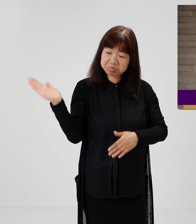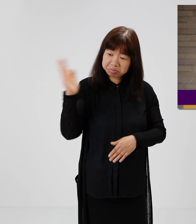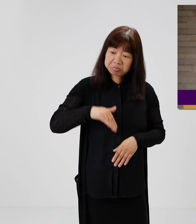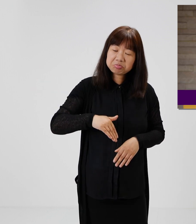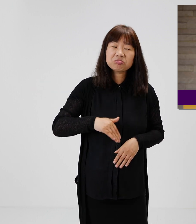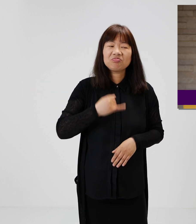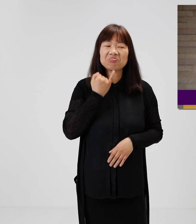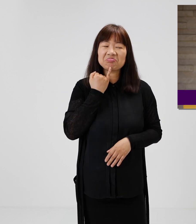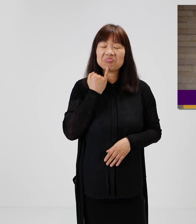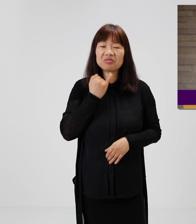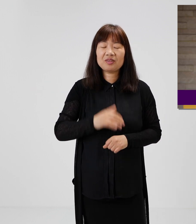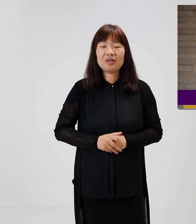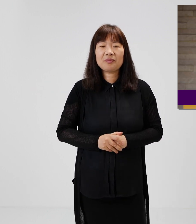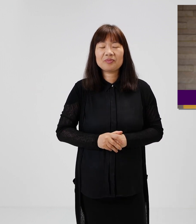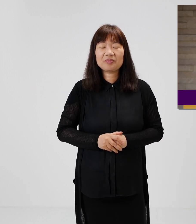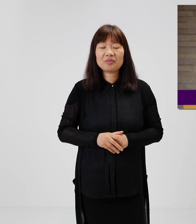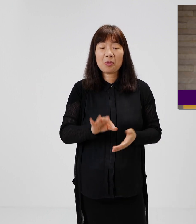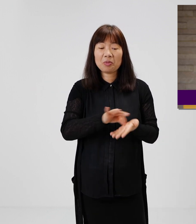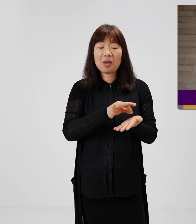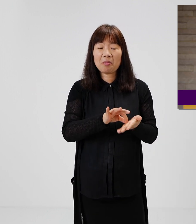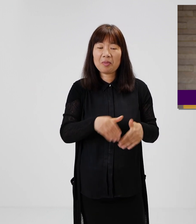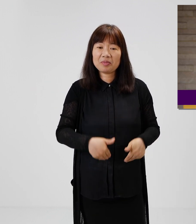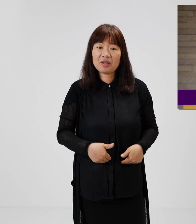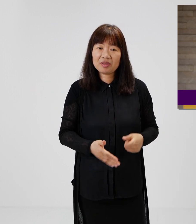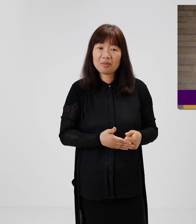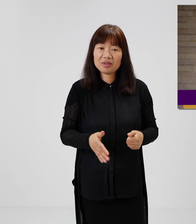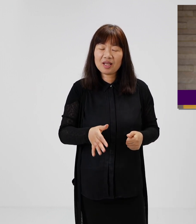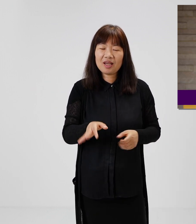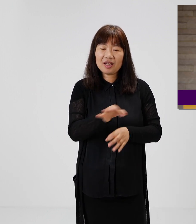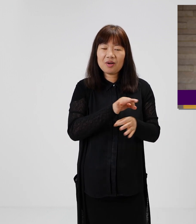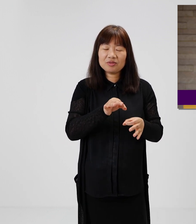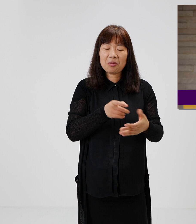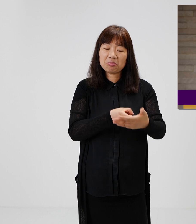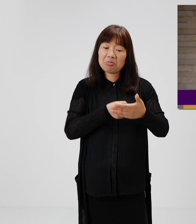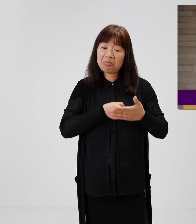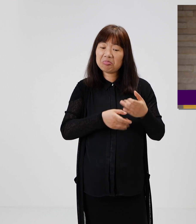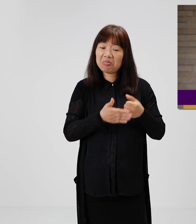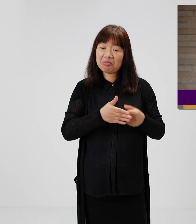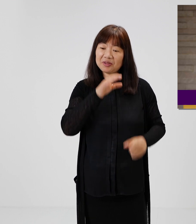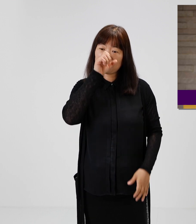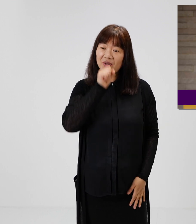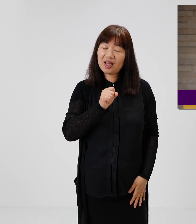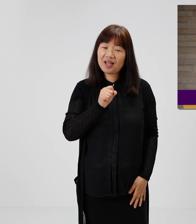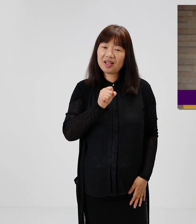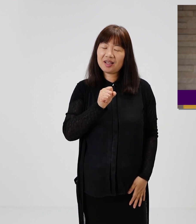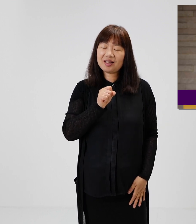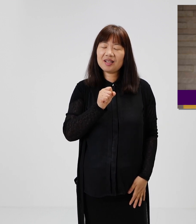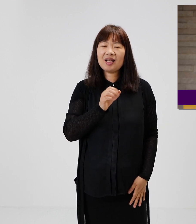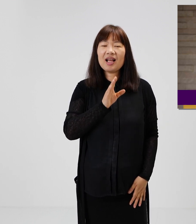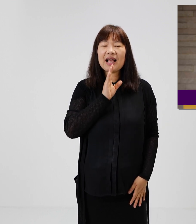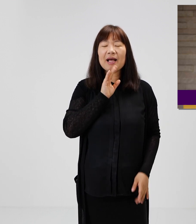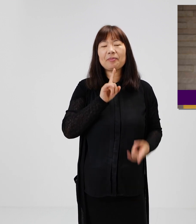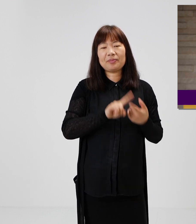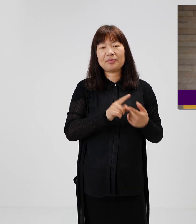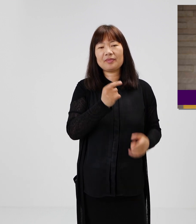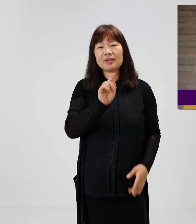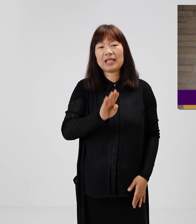뭐 어차피 경비 들어가는 거 경제적으로도 세이브되고 좋잖아. 합리,